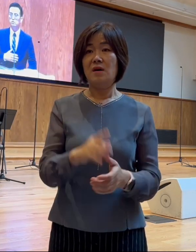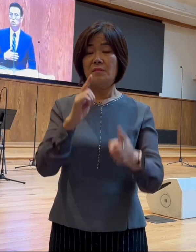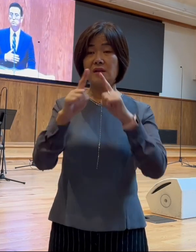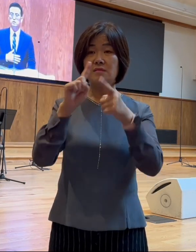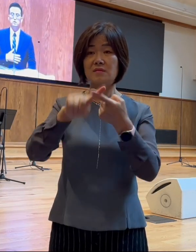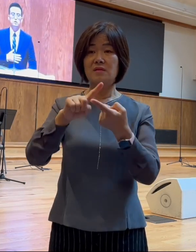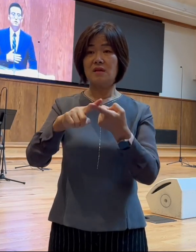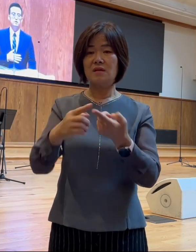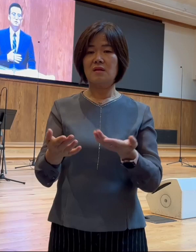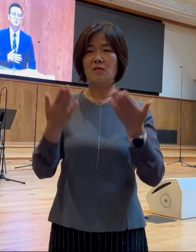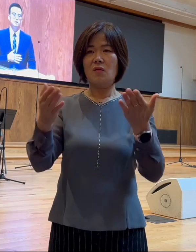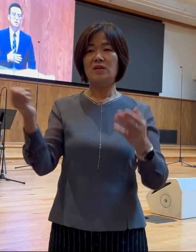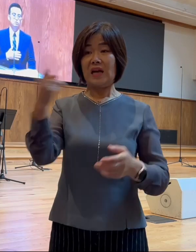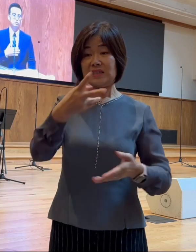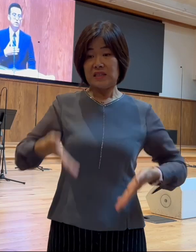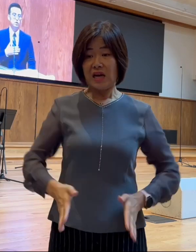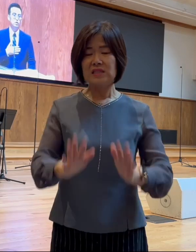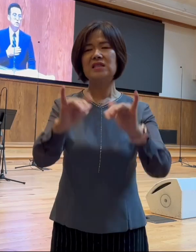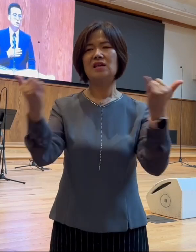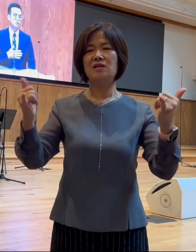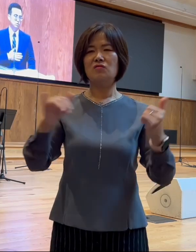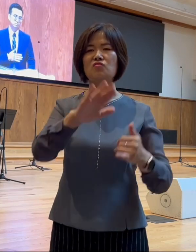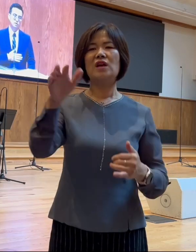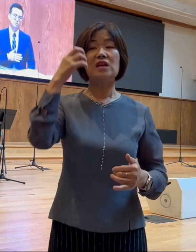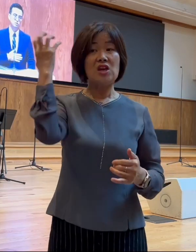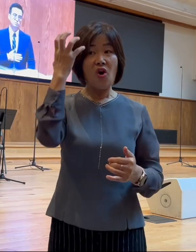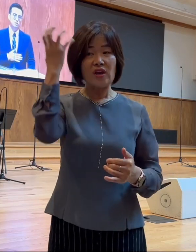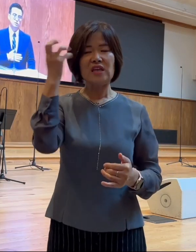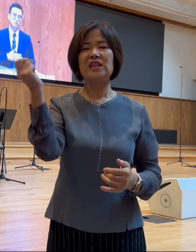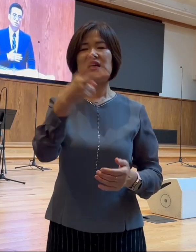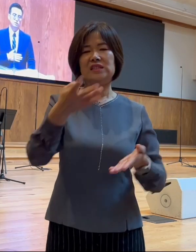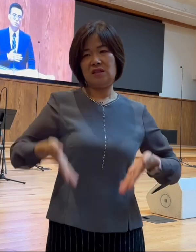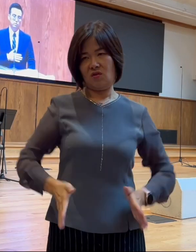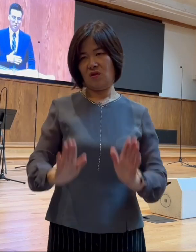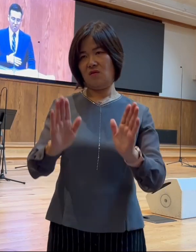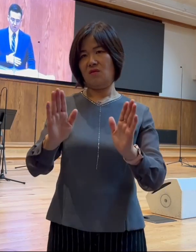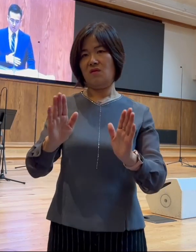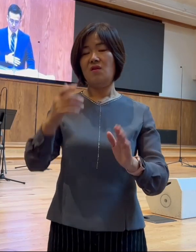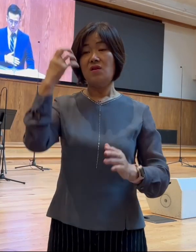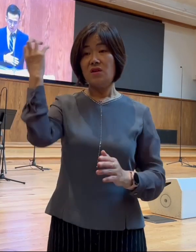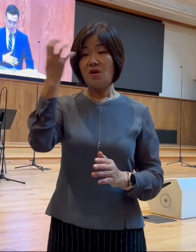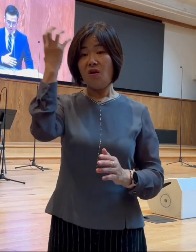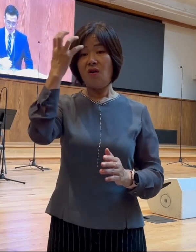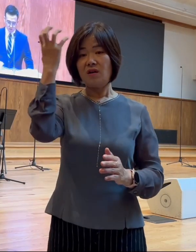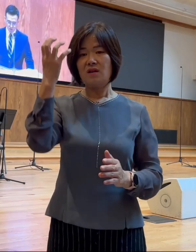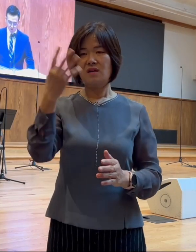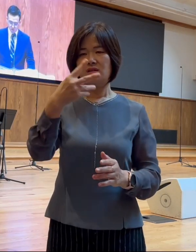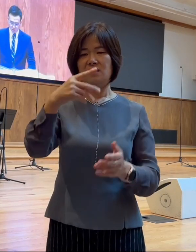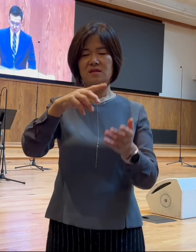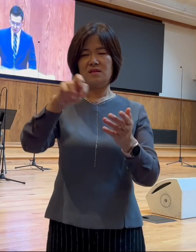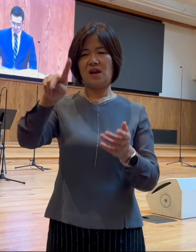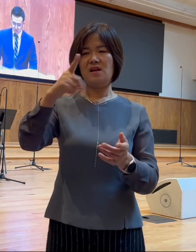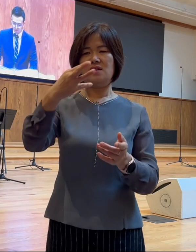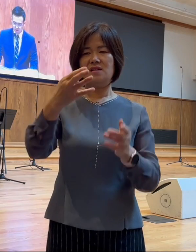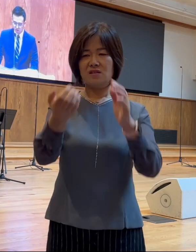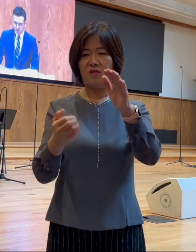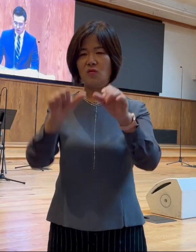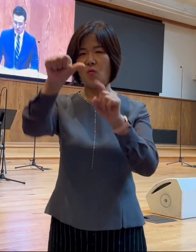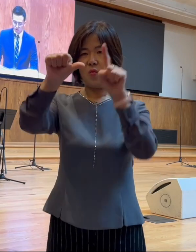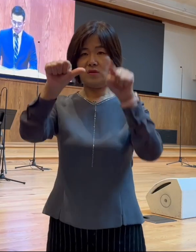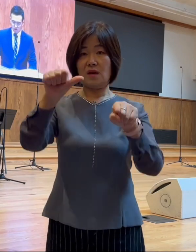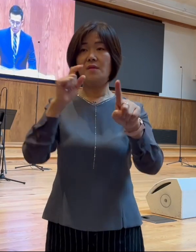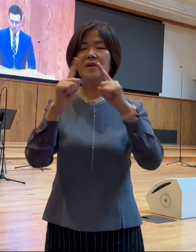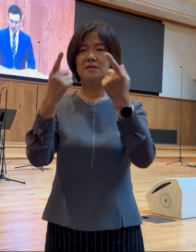말씀드린 대로 거듭난 신자는 우리의 영이 거듭나는 것입니다. 우리의 영이. 데살로니가전서 5장에